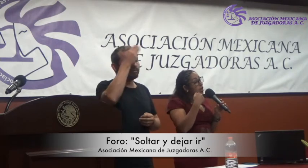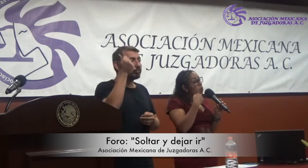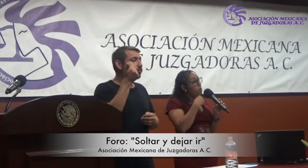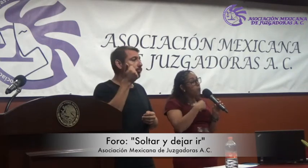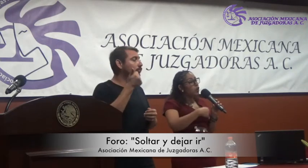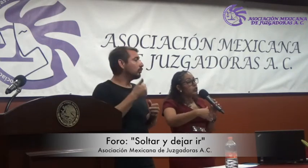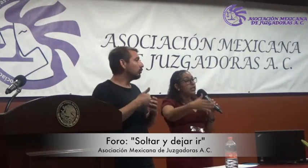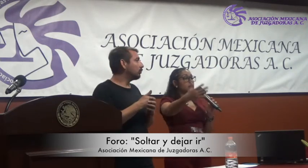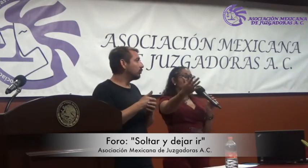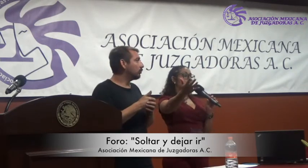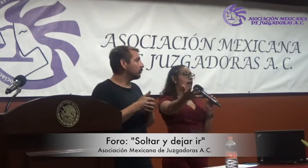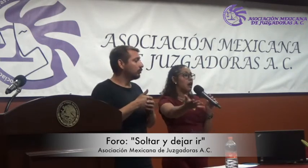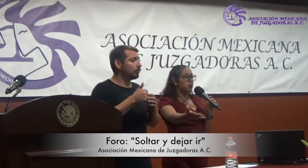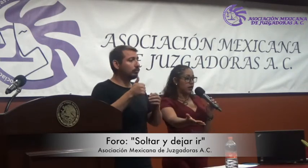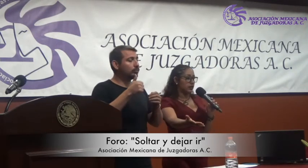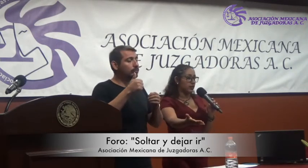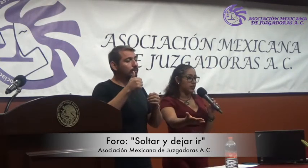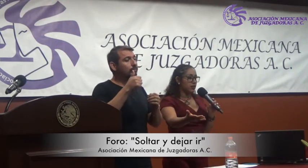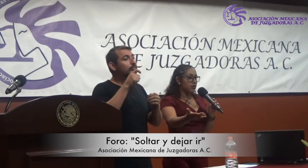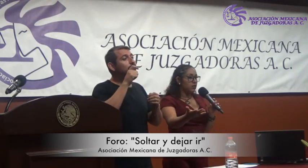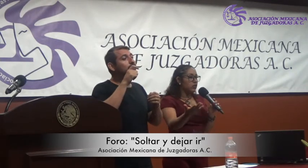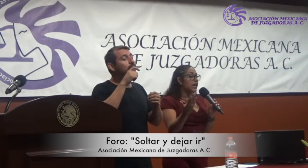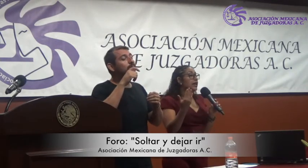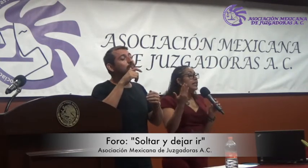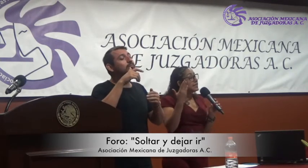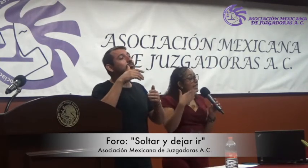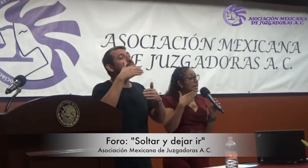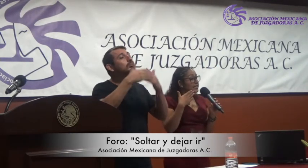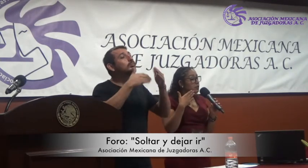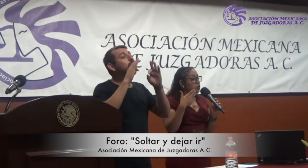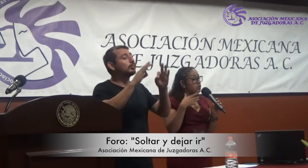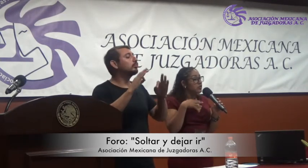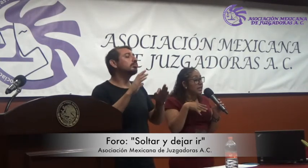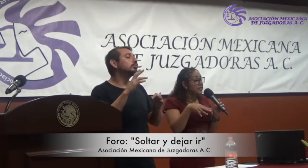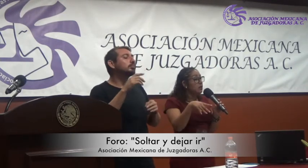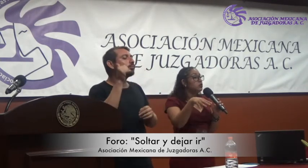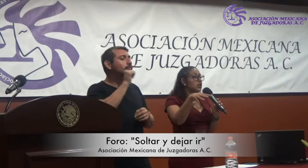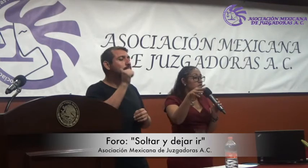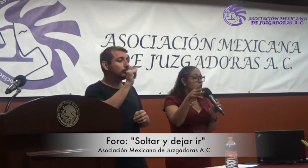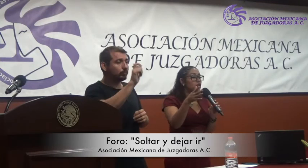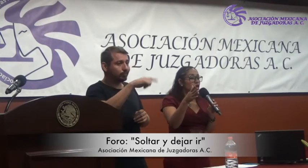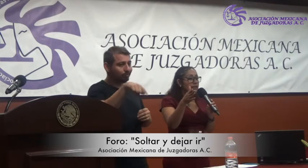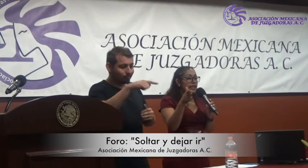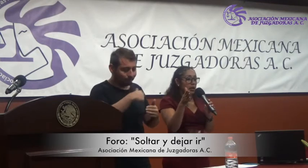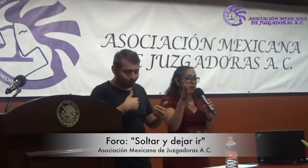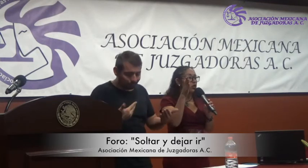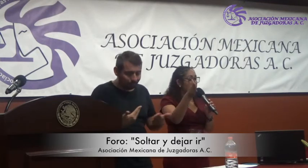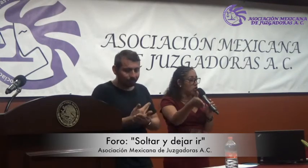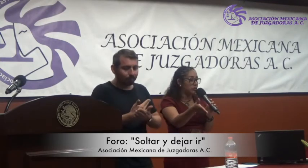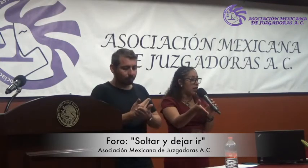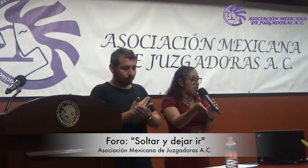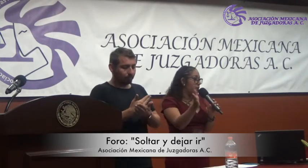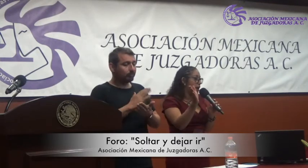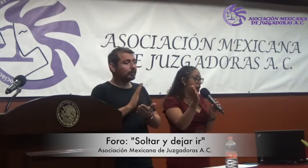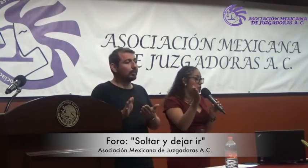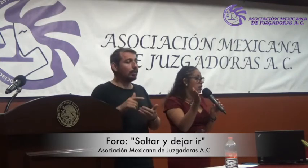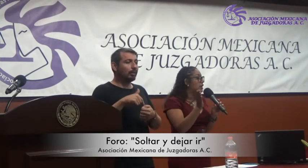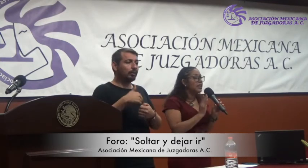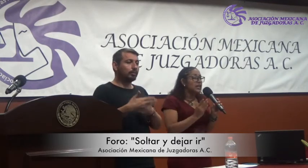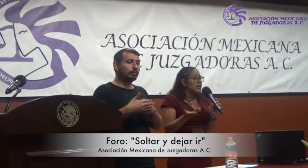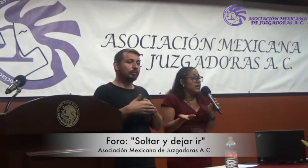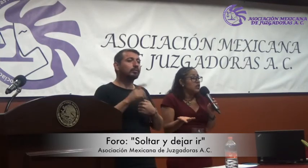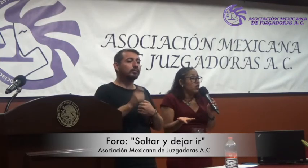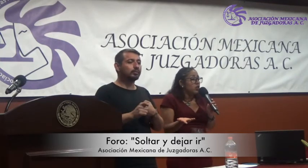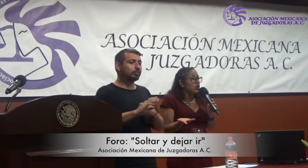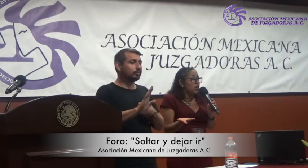más bien sea un proceso hacia la muerte. O sea, desde que nacemos ya estamos recorriendo este camino que nos va a llevar a la